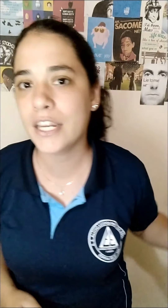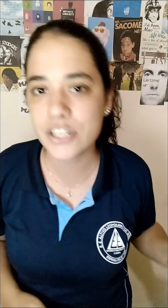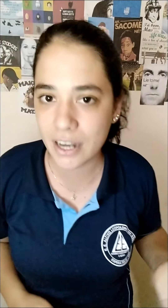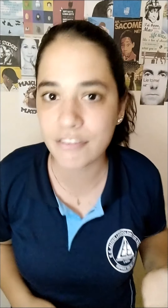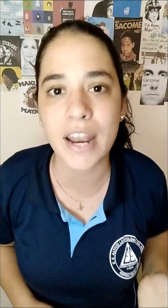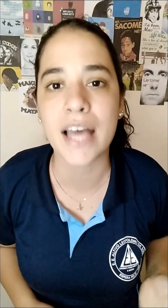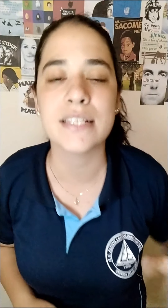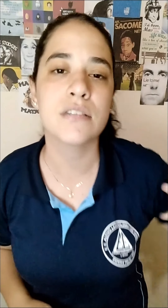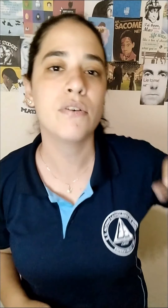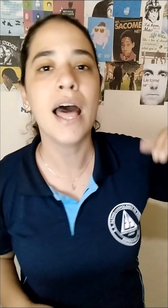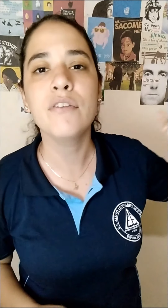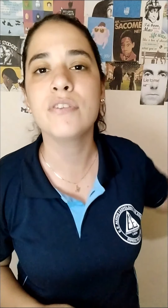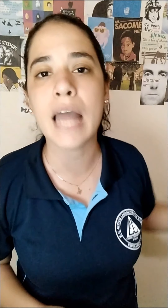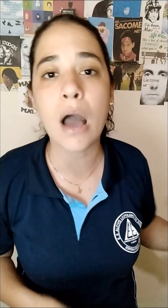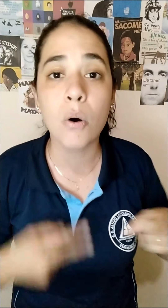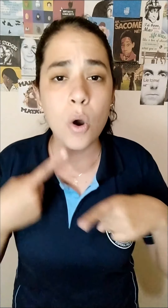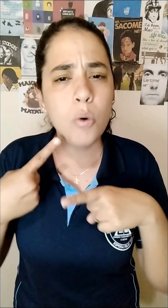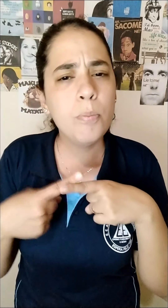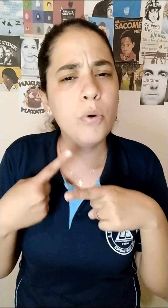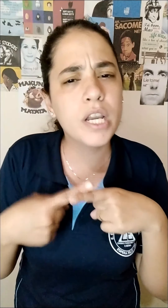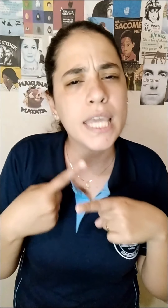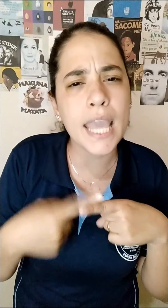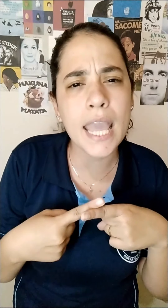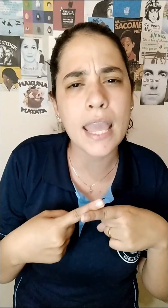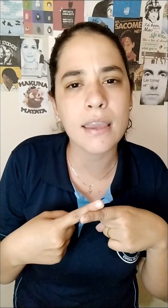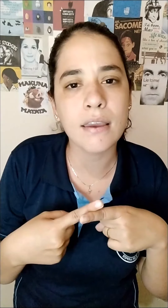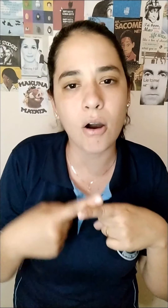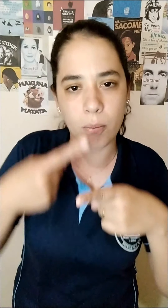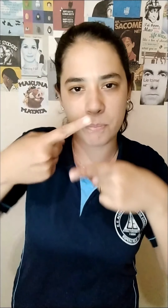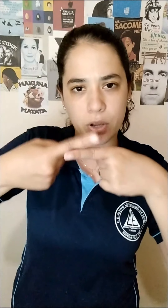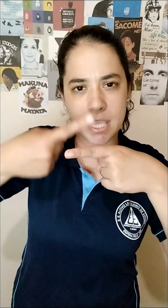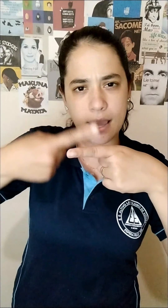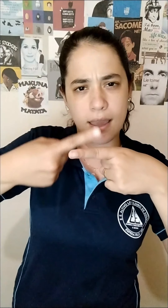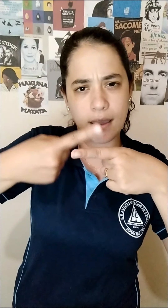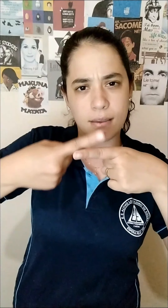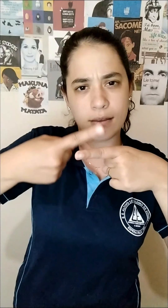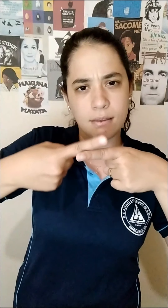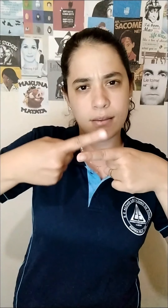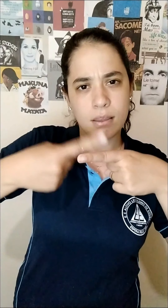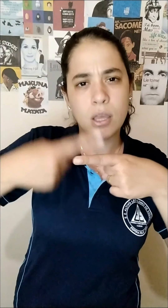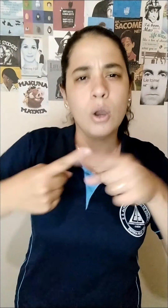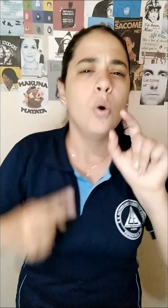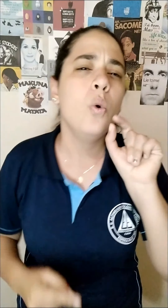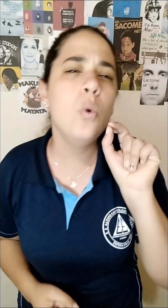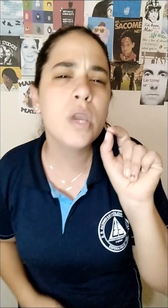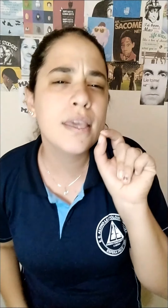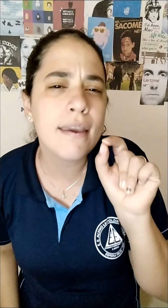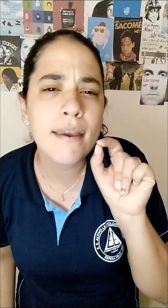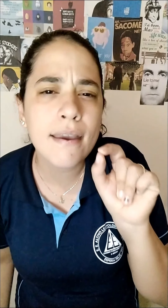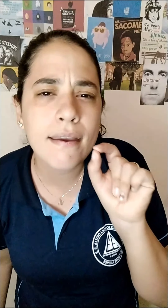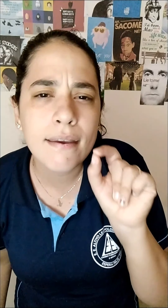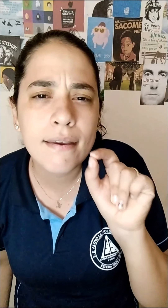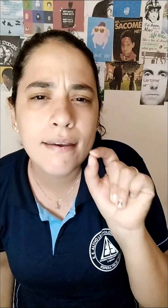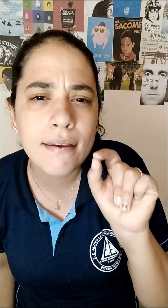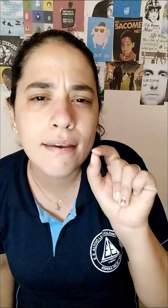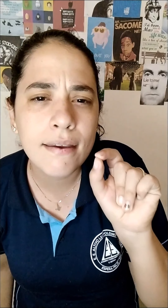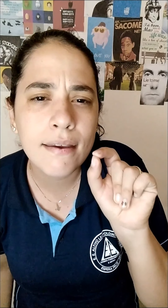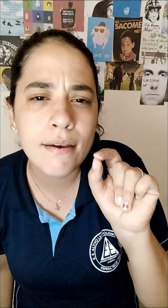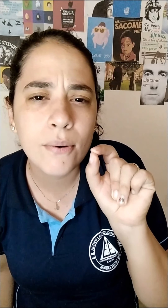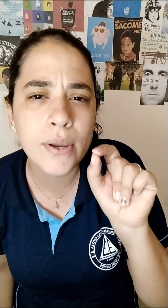frente na frase. Elas vão lá no final. Um porquê. Ó, porquê. O quê? O